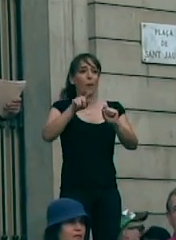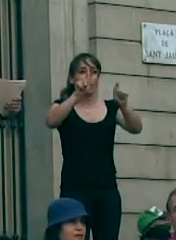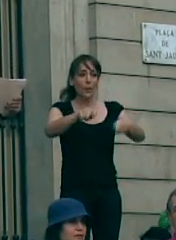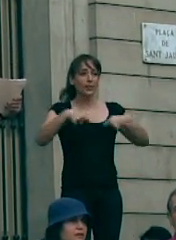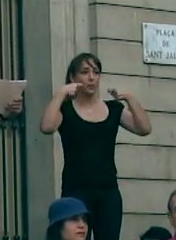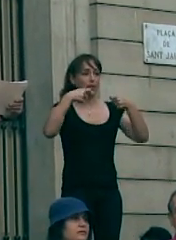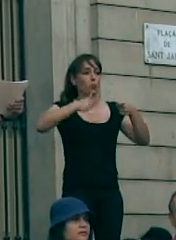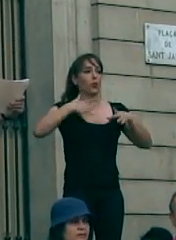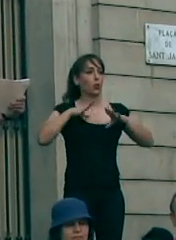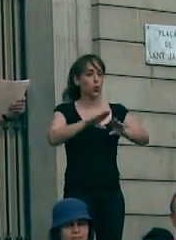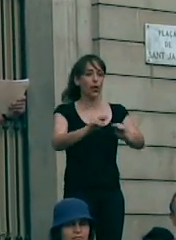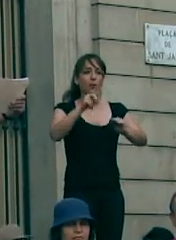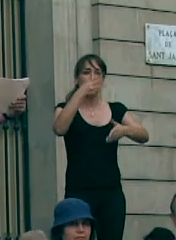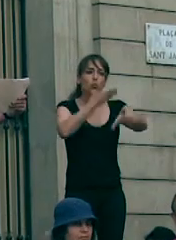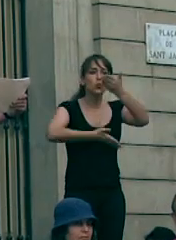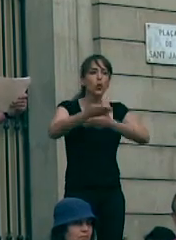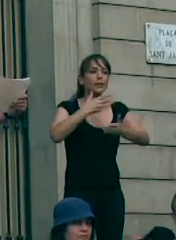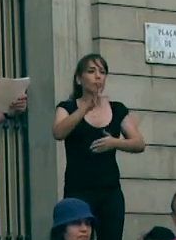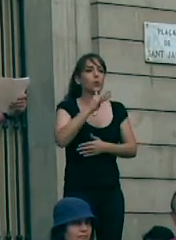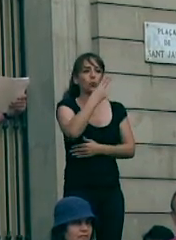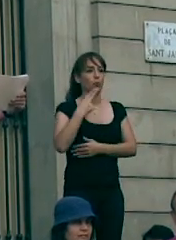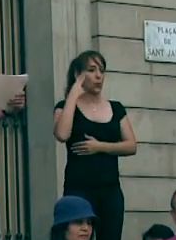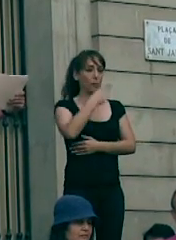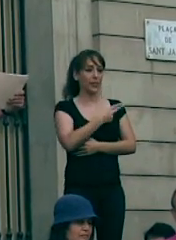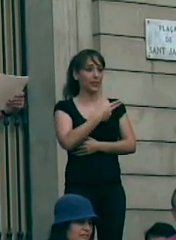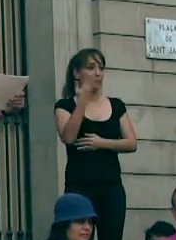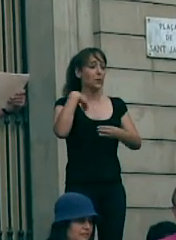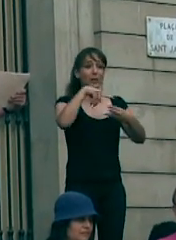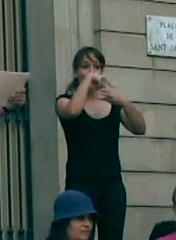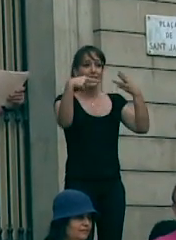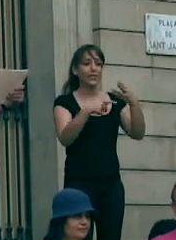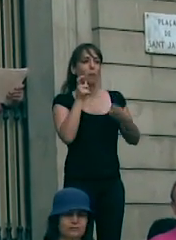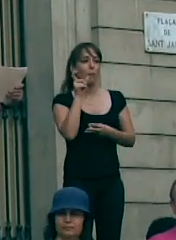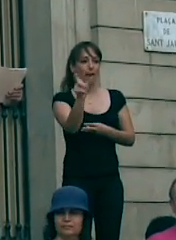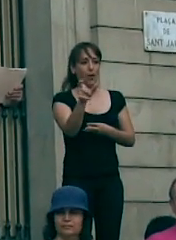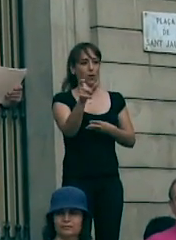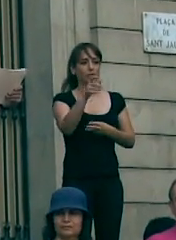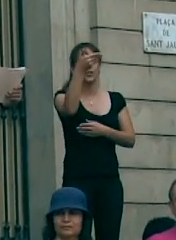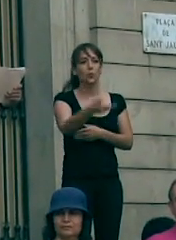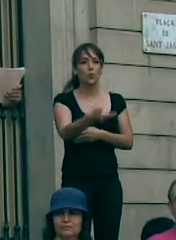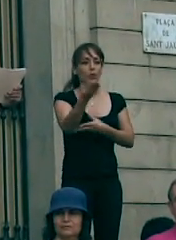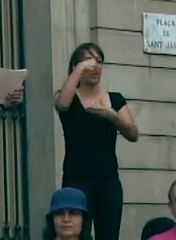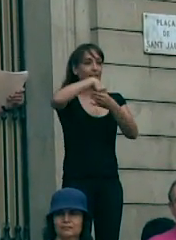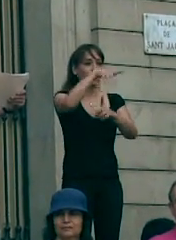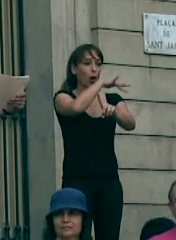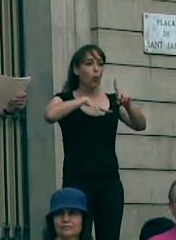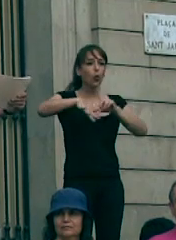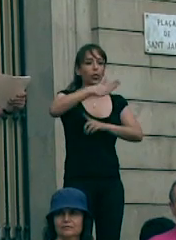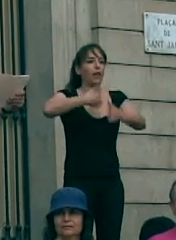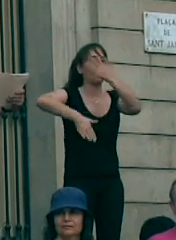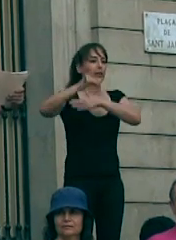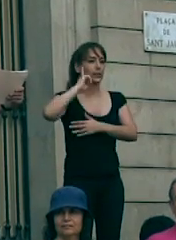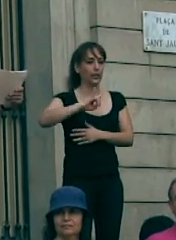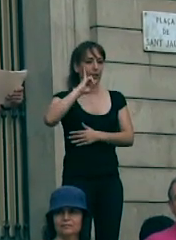preservatiu. Solidaritat i compromís van ser les paraules clau en aquelles circumstàncies